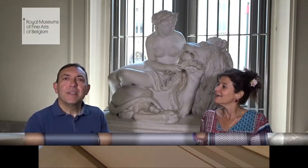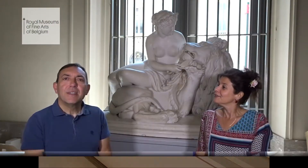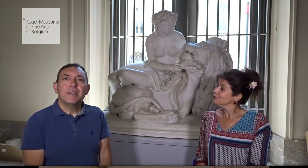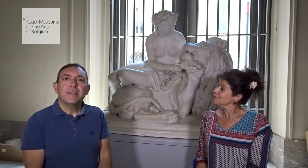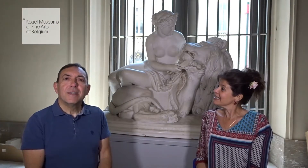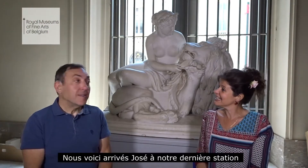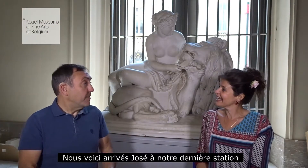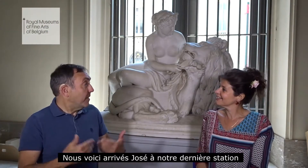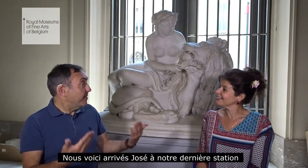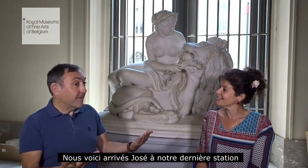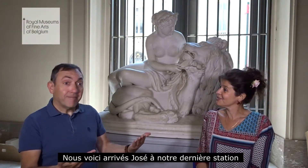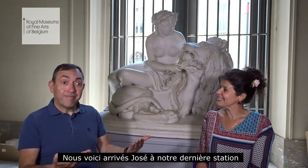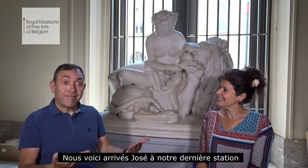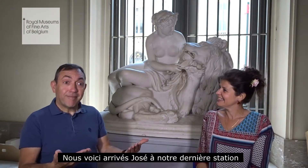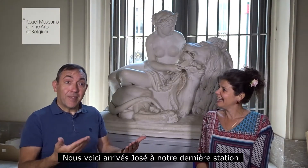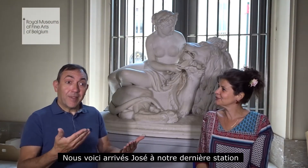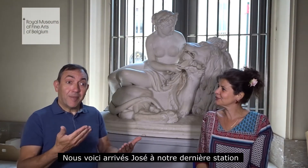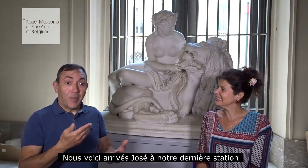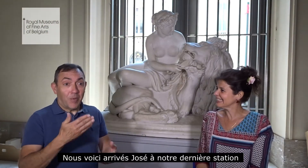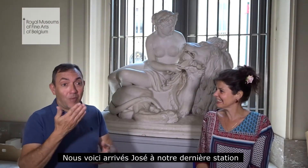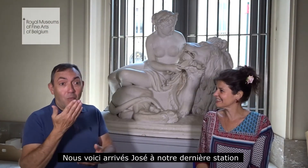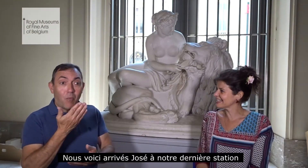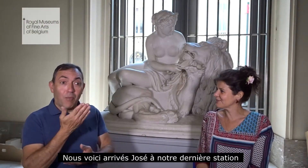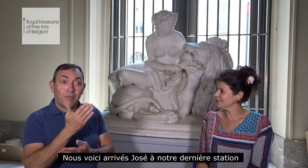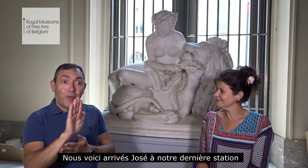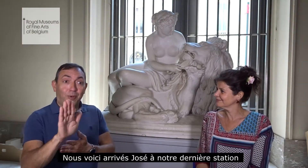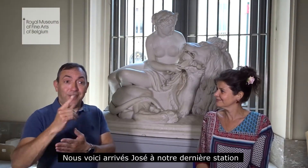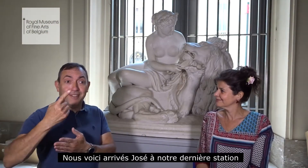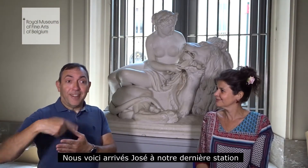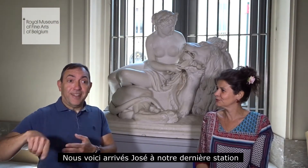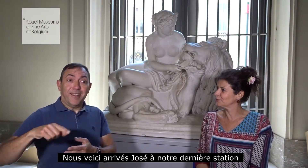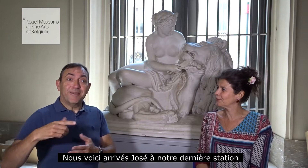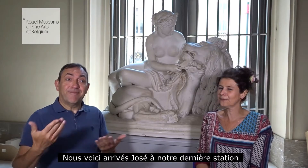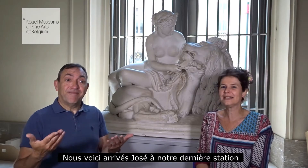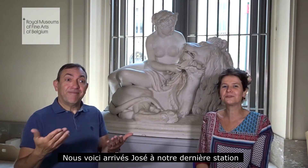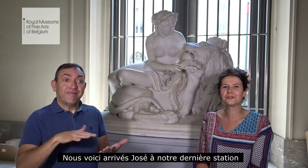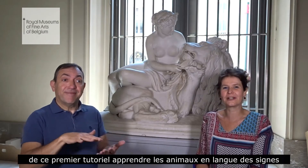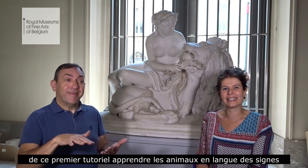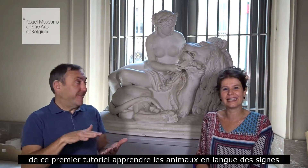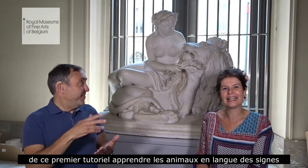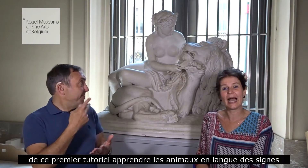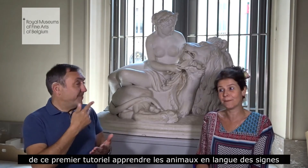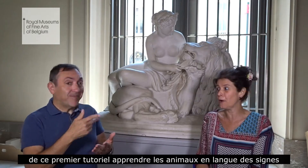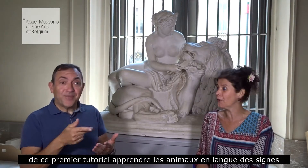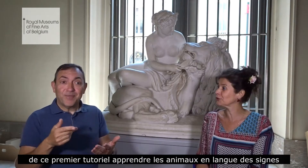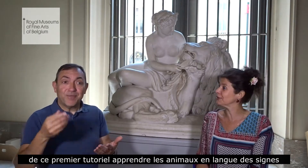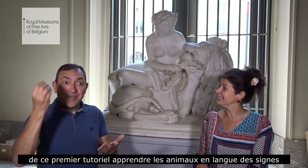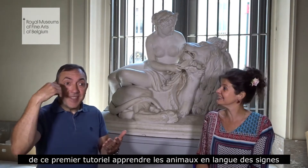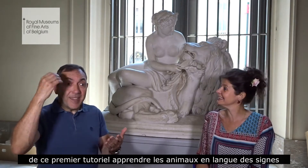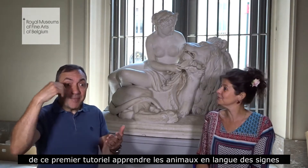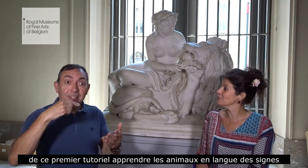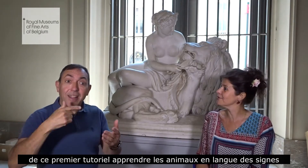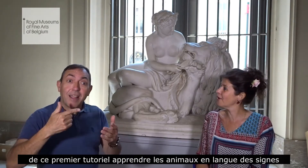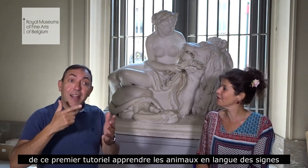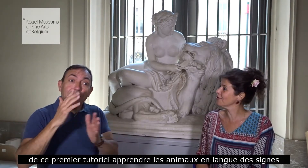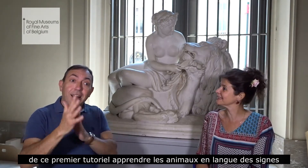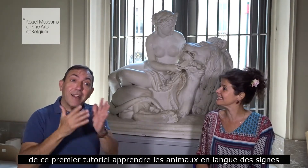Nous voici arrivés, José, à notre dernière station. De ce premier tutoriel, apprendre les animaux en langue des